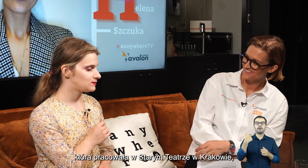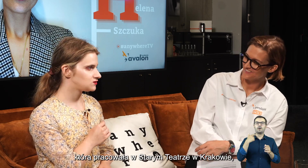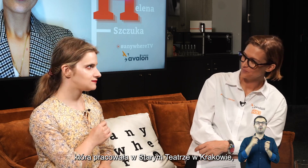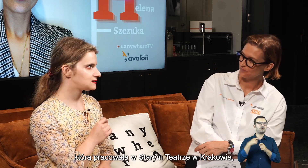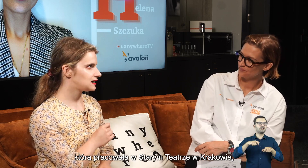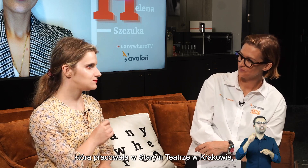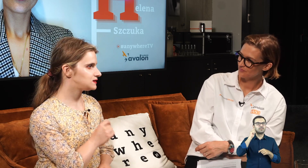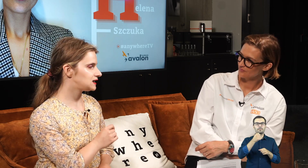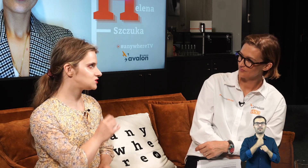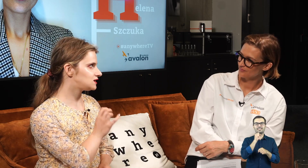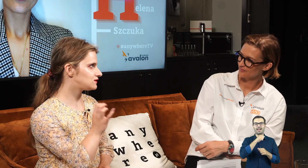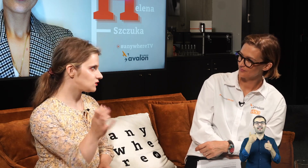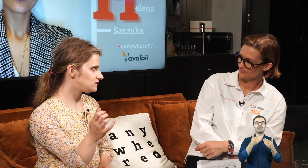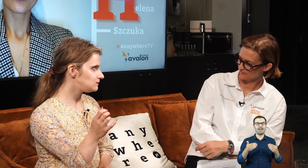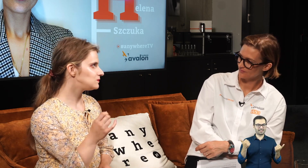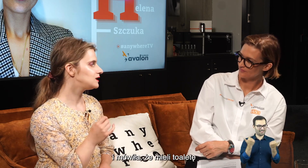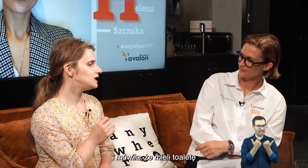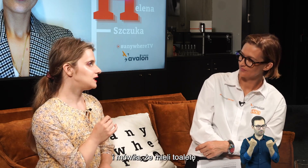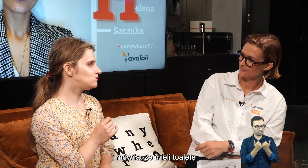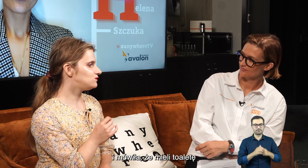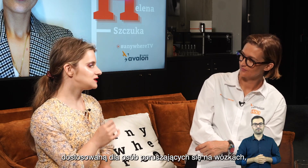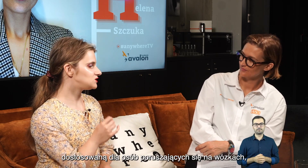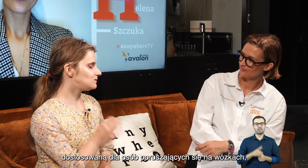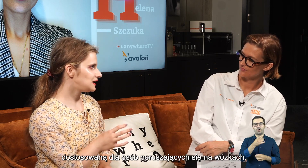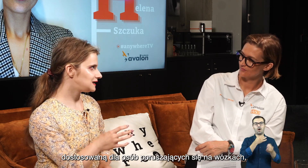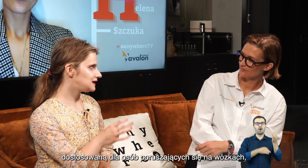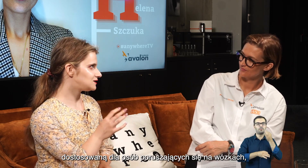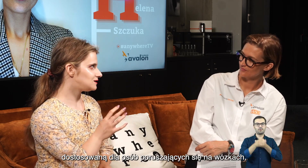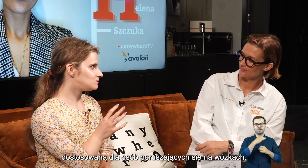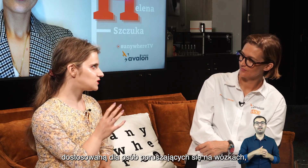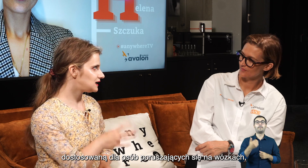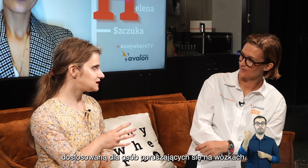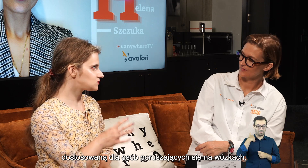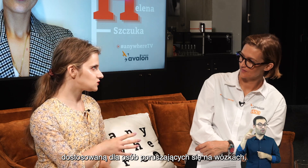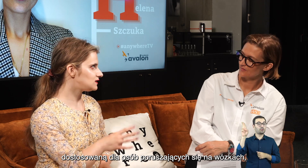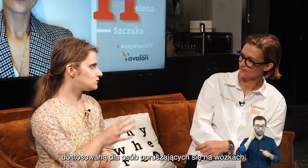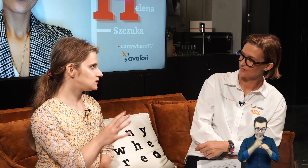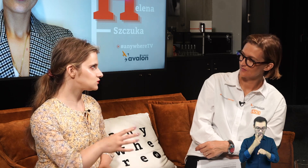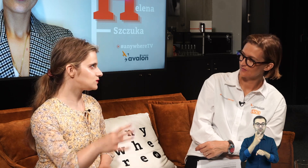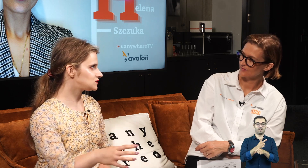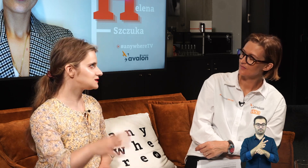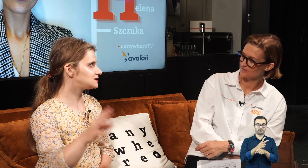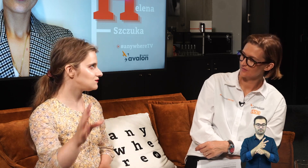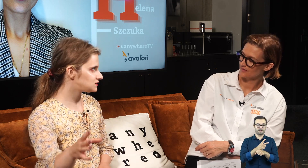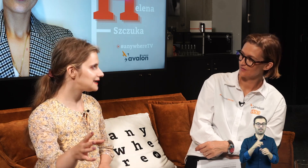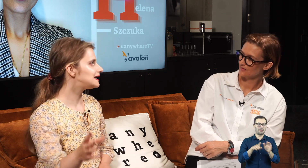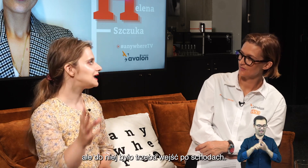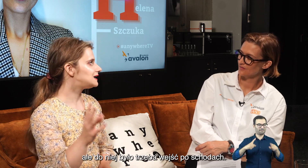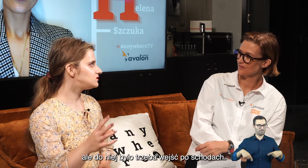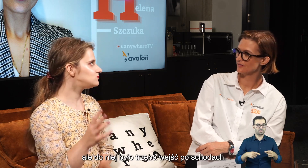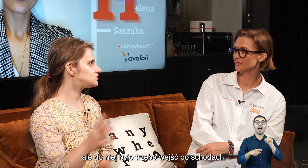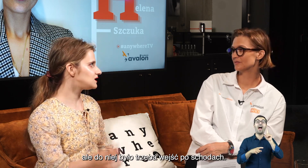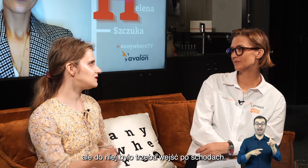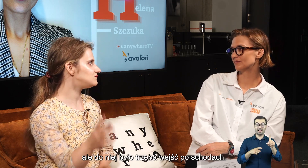która pracowała w Starym Teatrze w Krakowie i mówiła, że mieli toaletę dostosowaną dla osób poruszających się na wózkach,